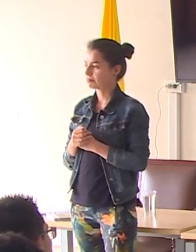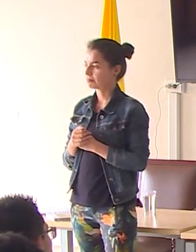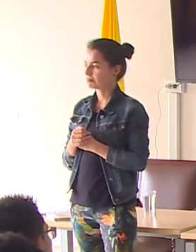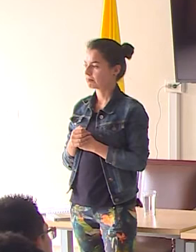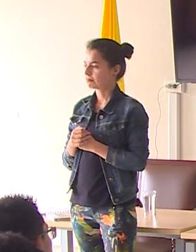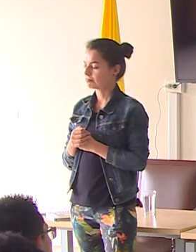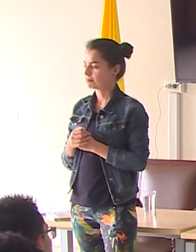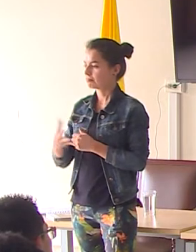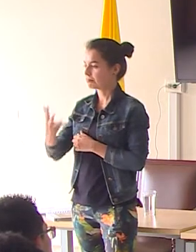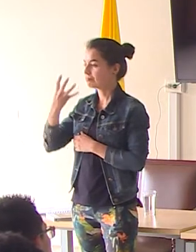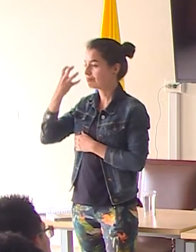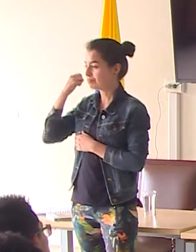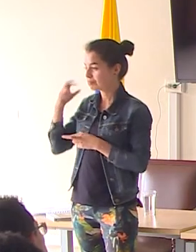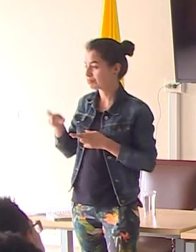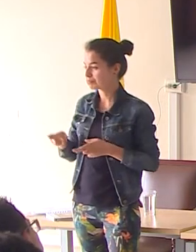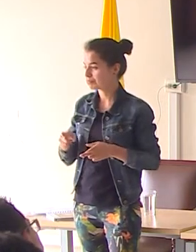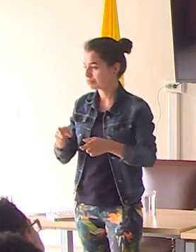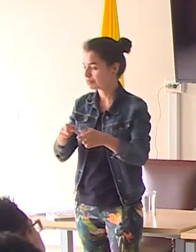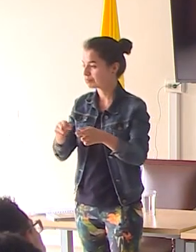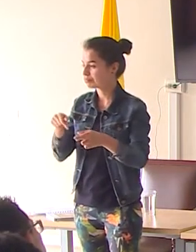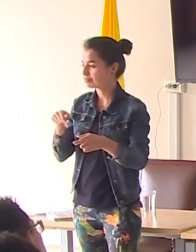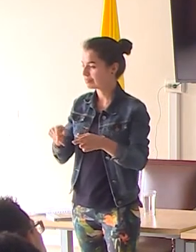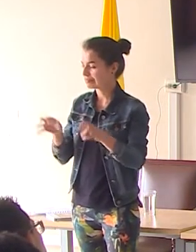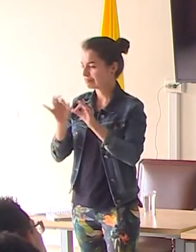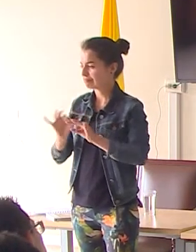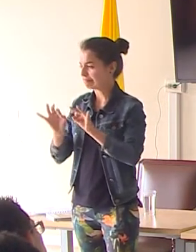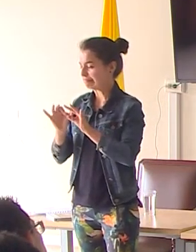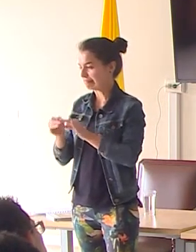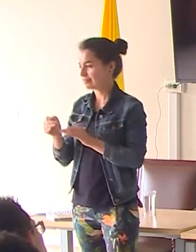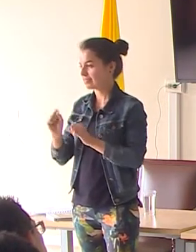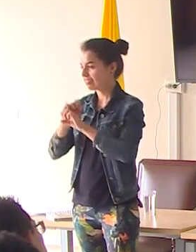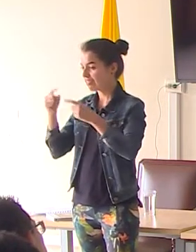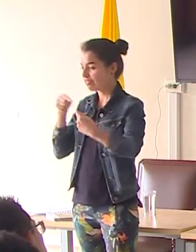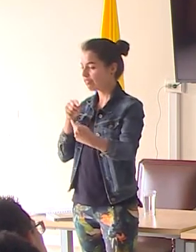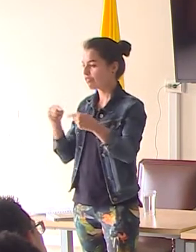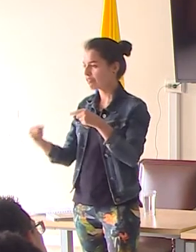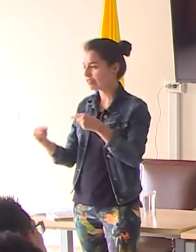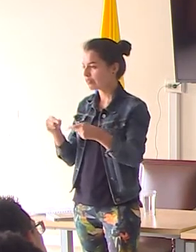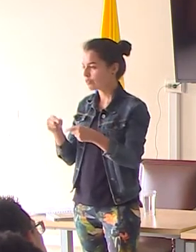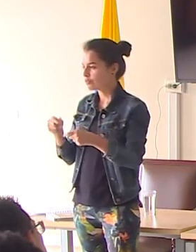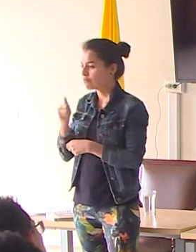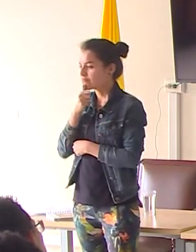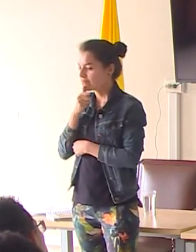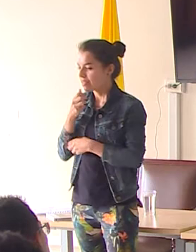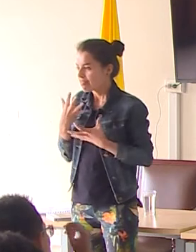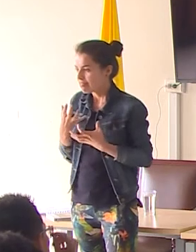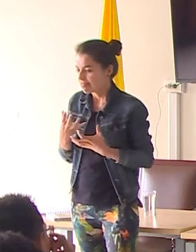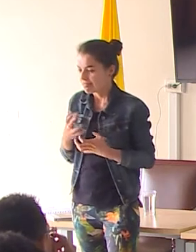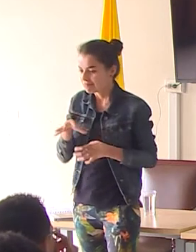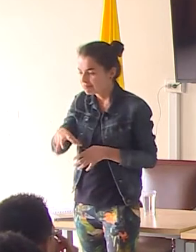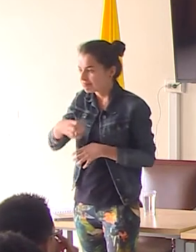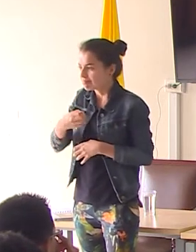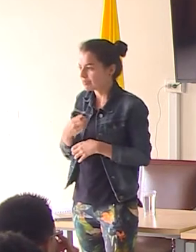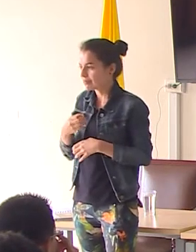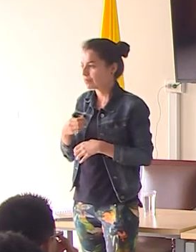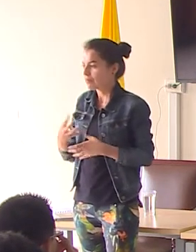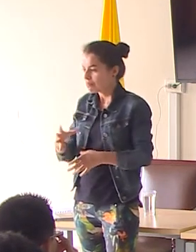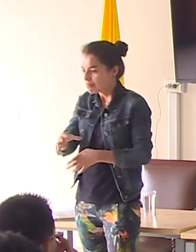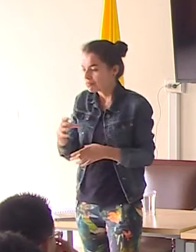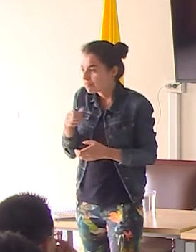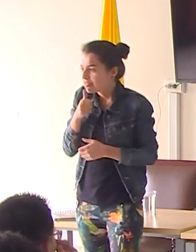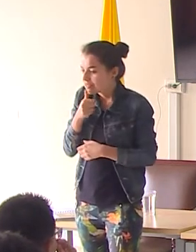los grandes conflictos sociales que se presentaron fueron por acceso al agua y por disposición digamos